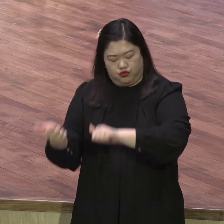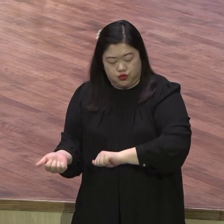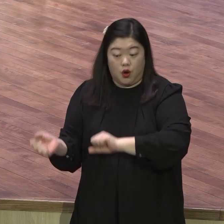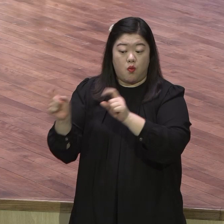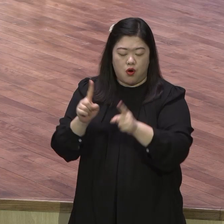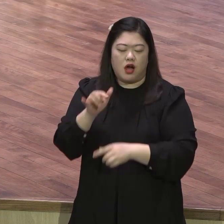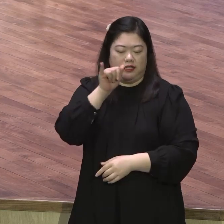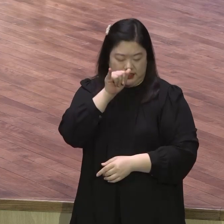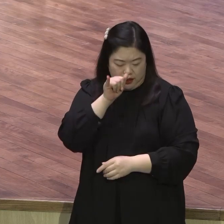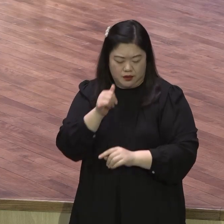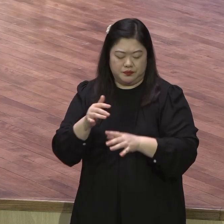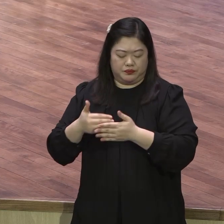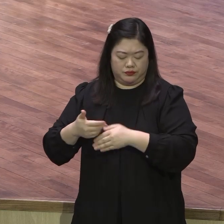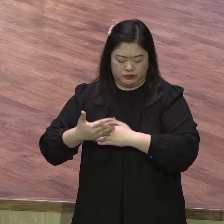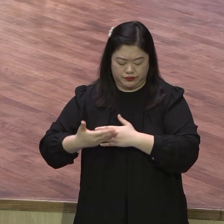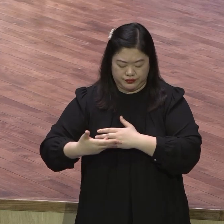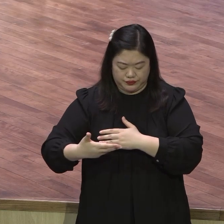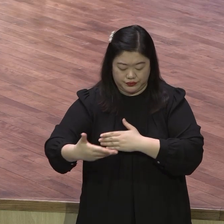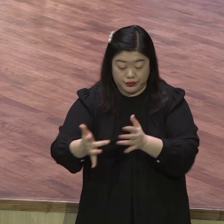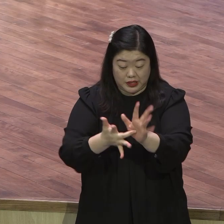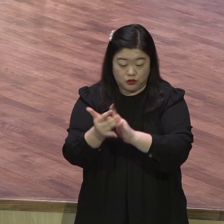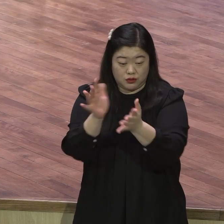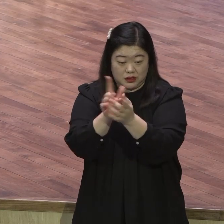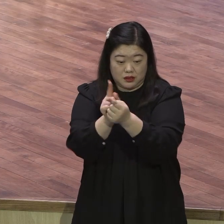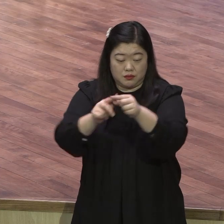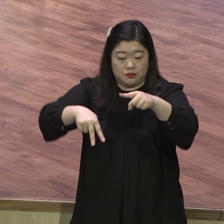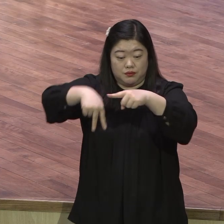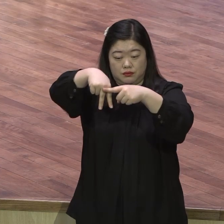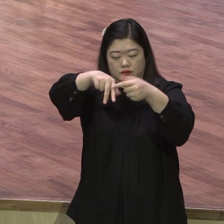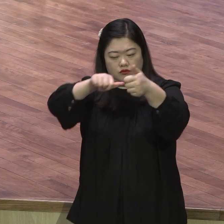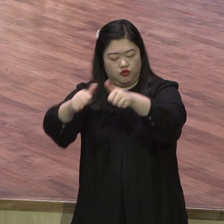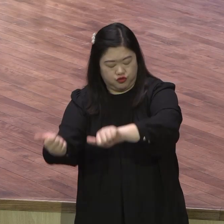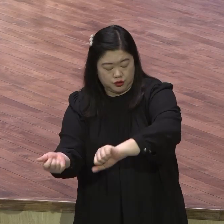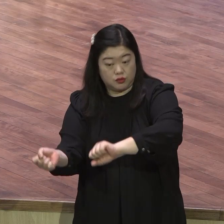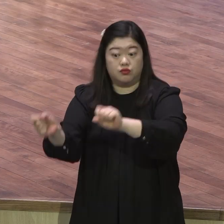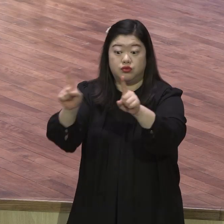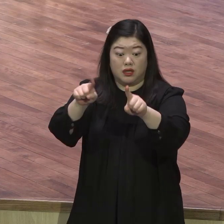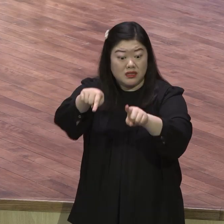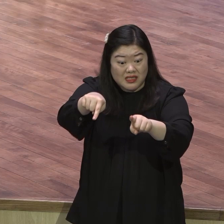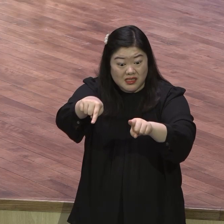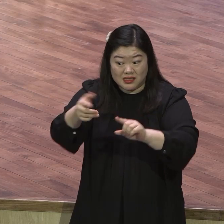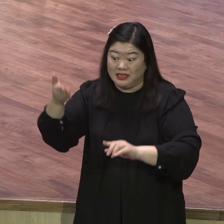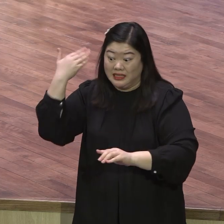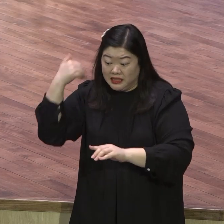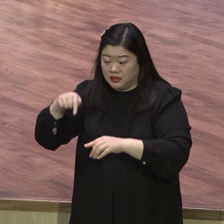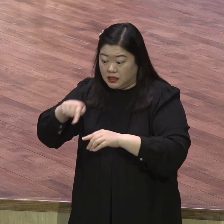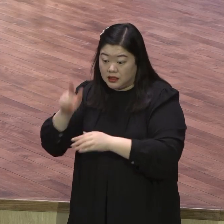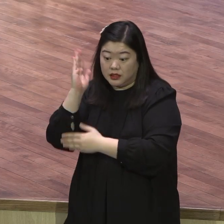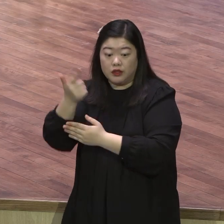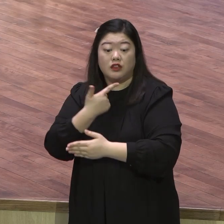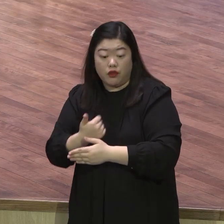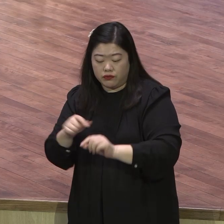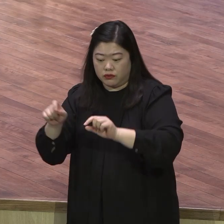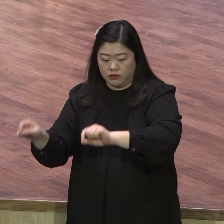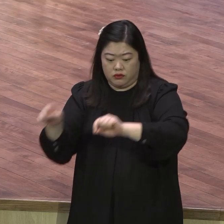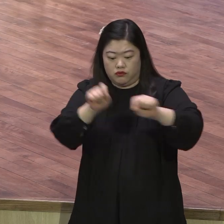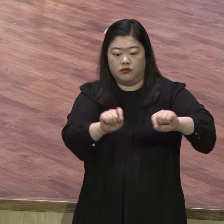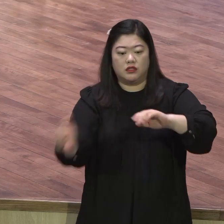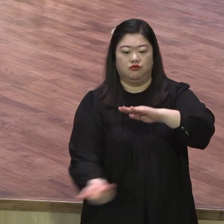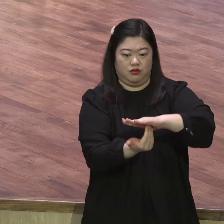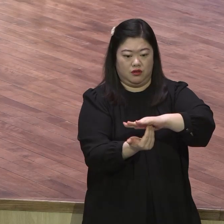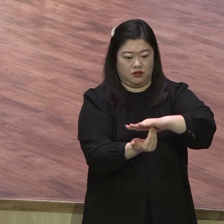구절 한 구절 다 잡으면 그 말씀은 성취되게 되어있어요. 말씀은 반드시 성취됩니다. 이것이 성경